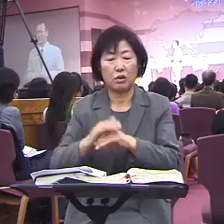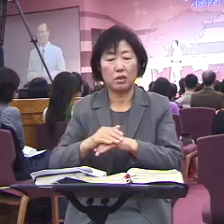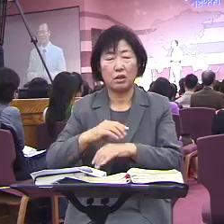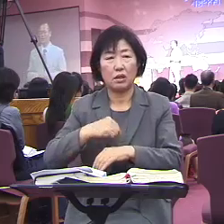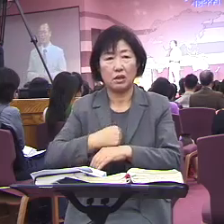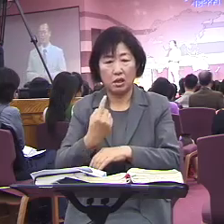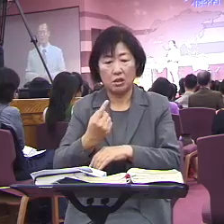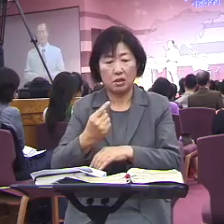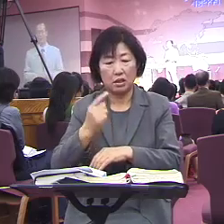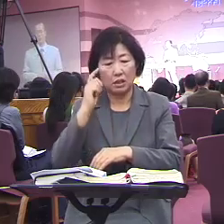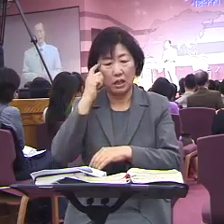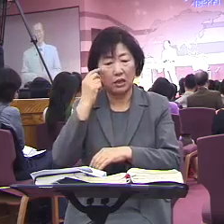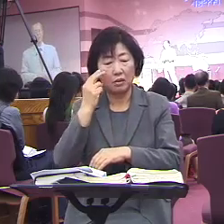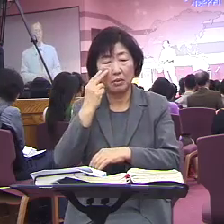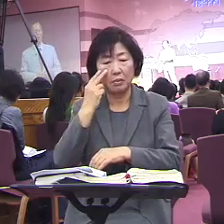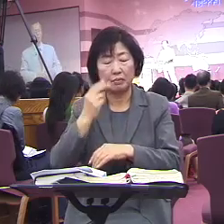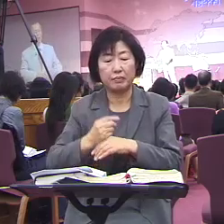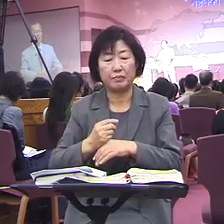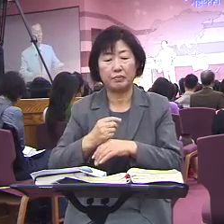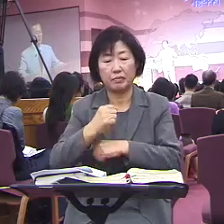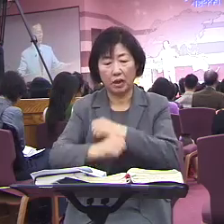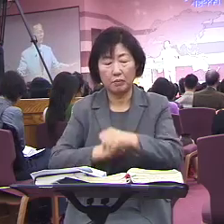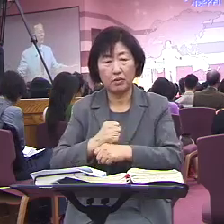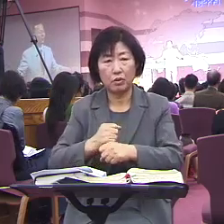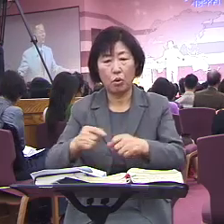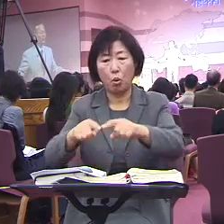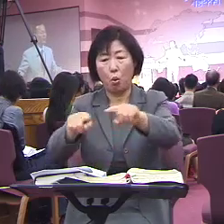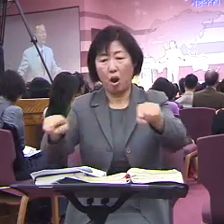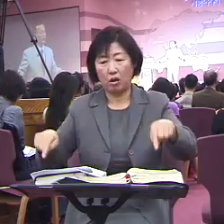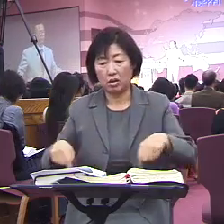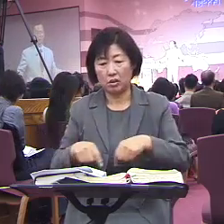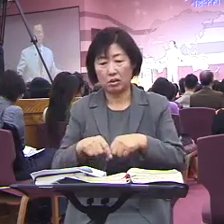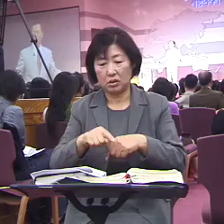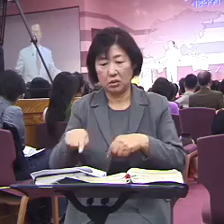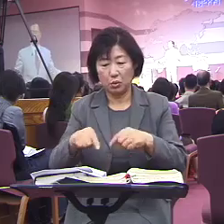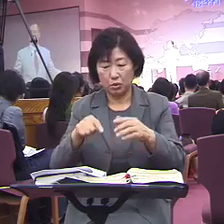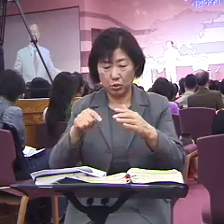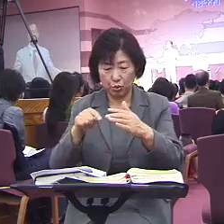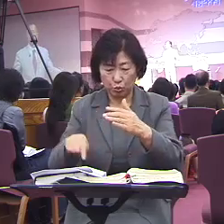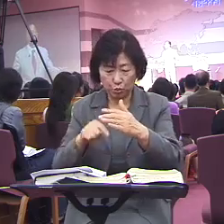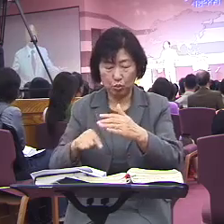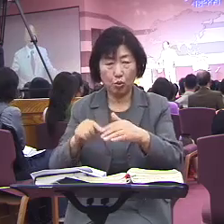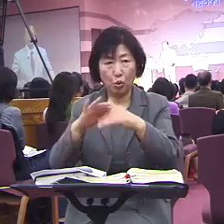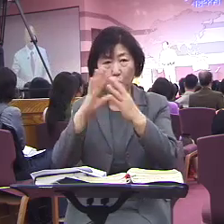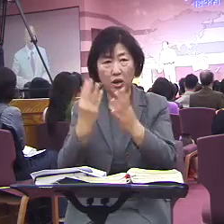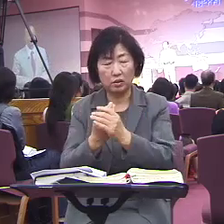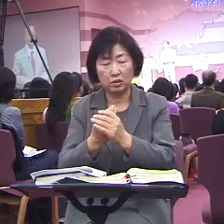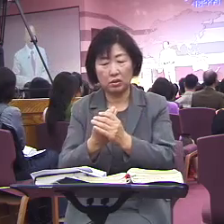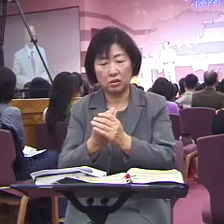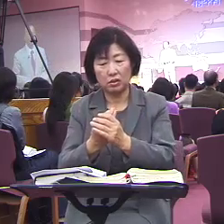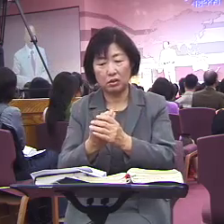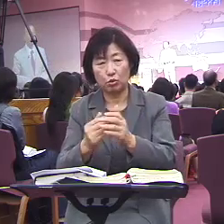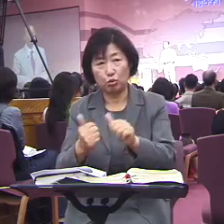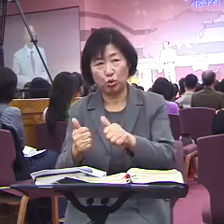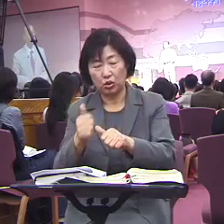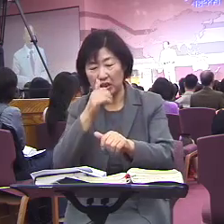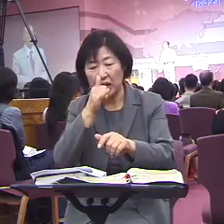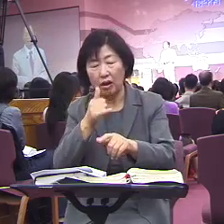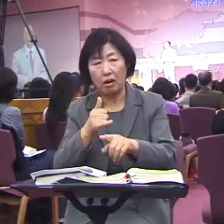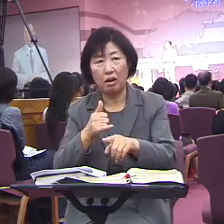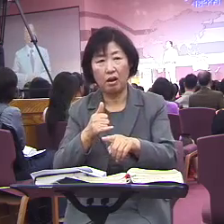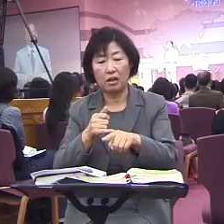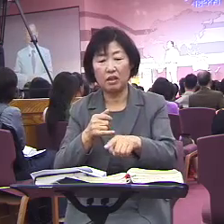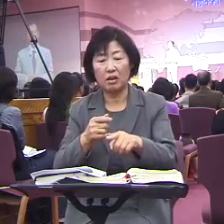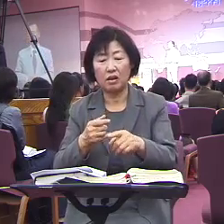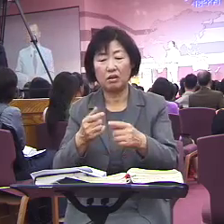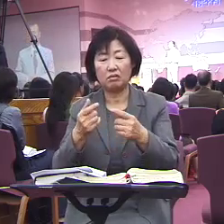생각해 보죠. 우리 나름대로 원을 그려놓고 그 원 속에 완전히 죽으리고 있지 않습니까?